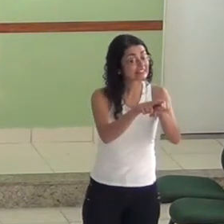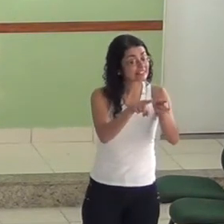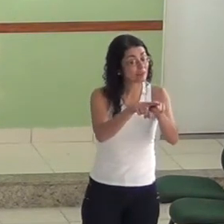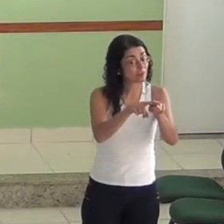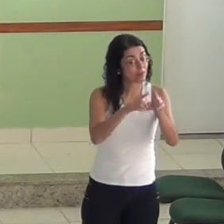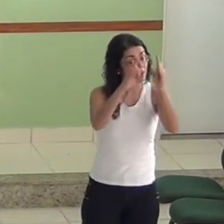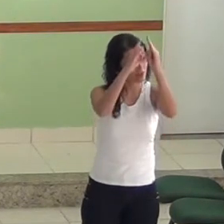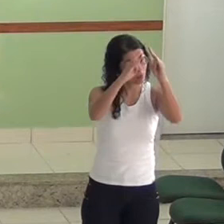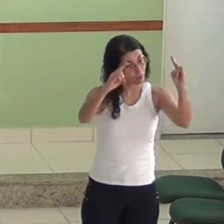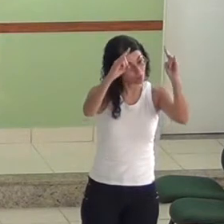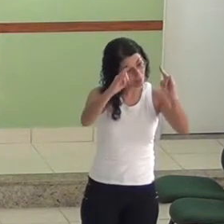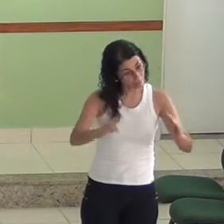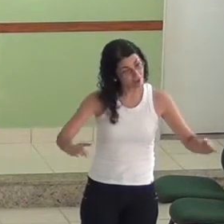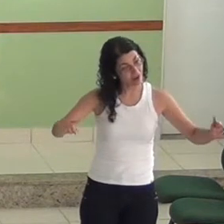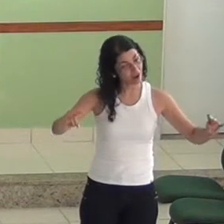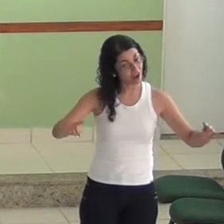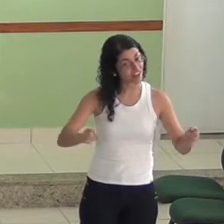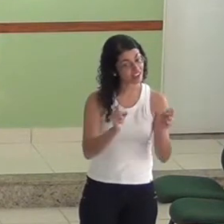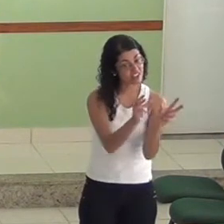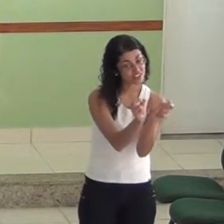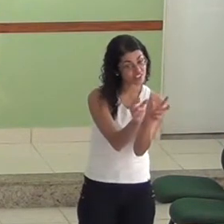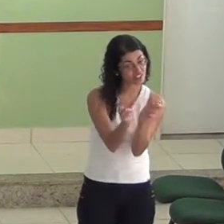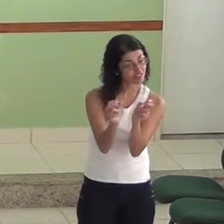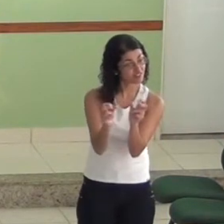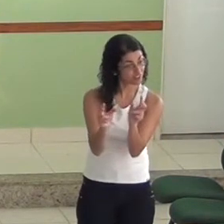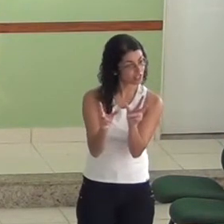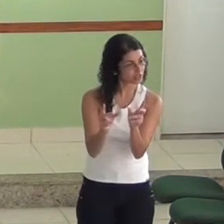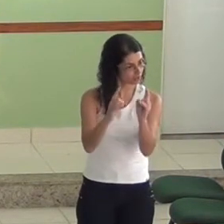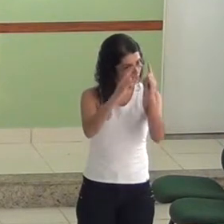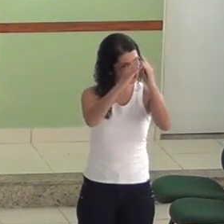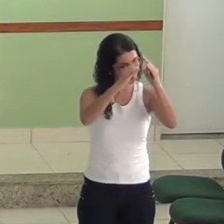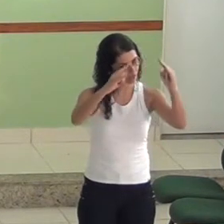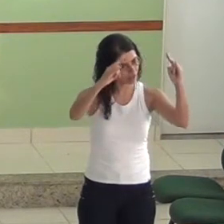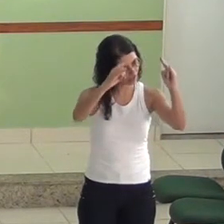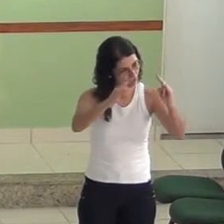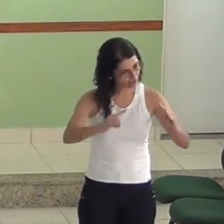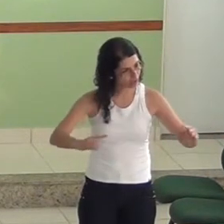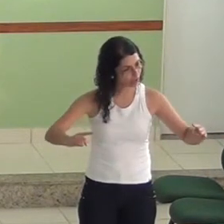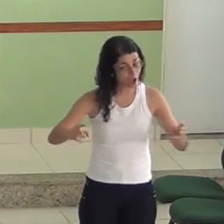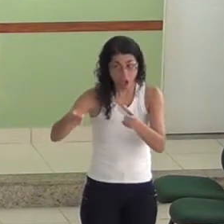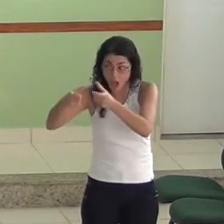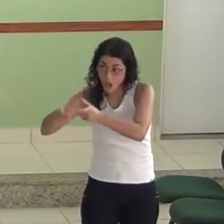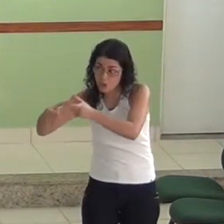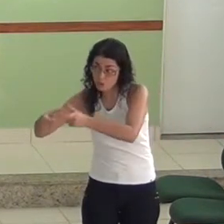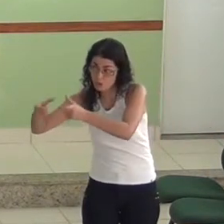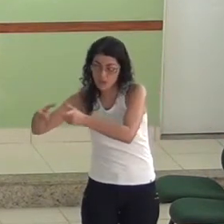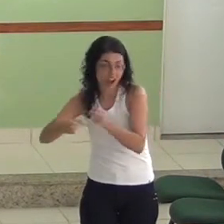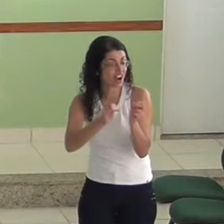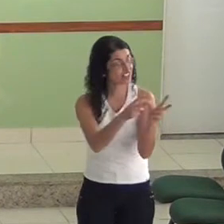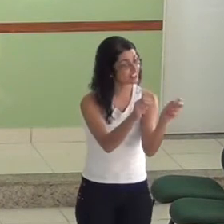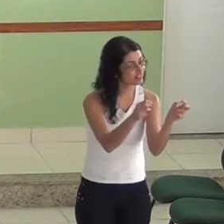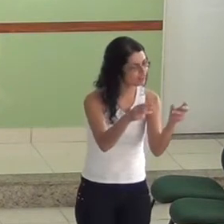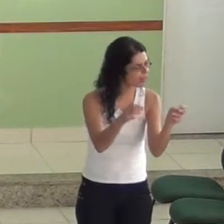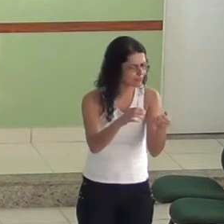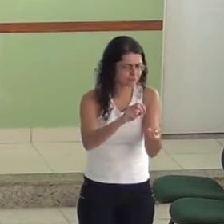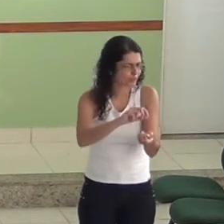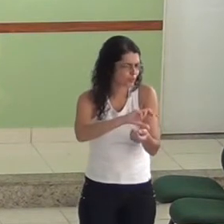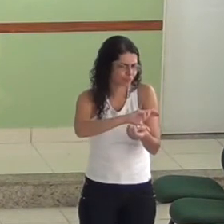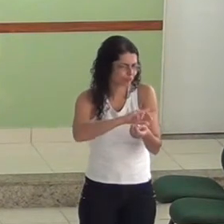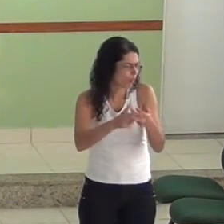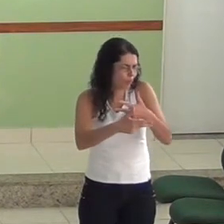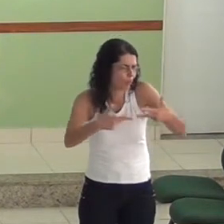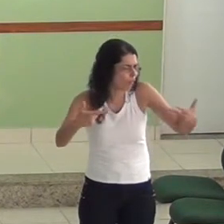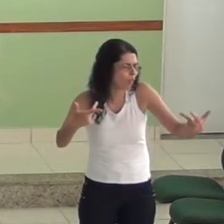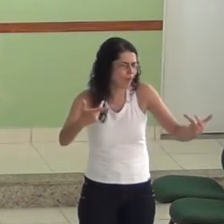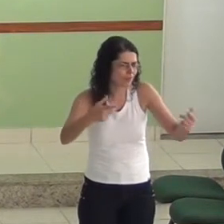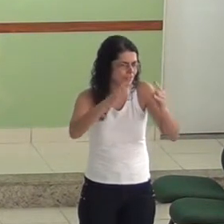eu preciso que os irmãos contribuam. Então os irmãos vão voltar a doar as coisas, doar artesanato, tudo que os irmãos